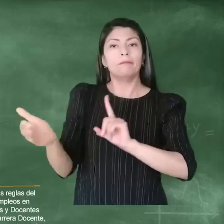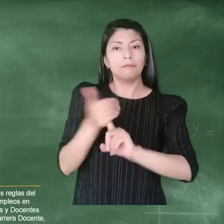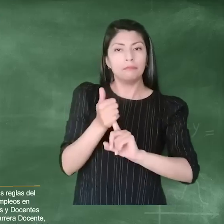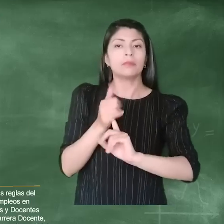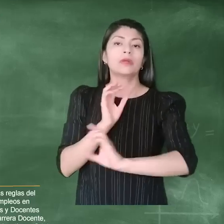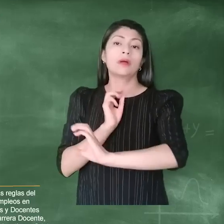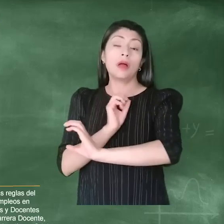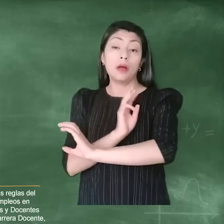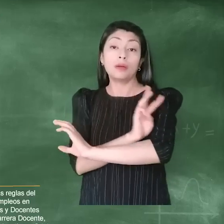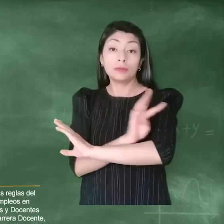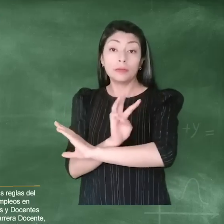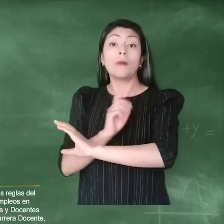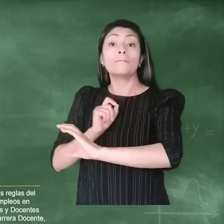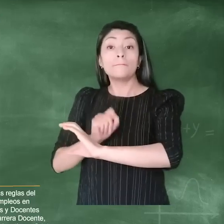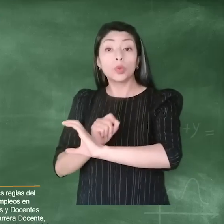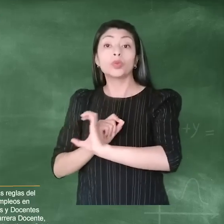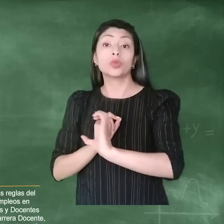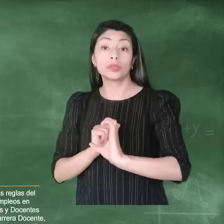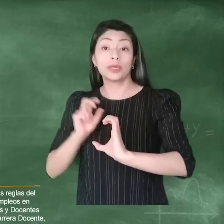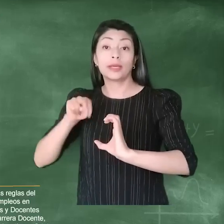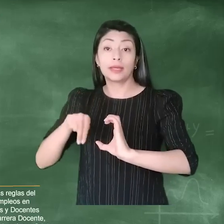web